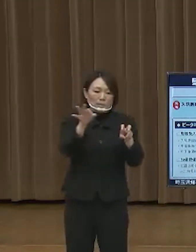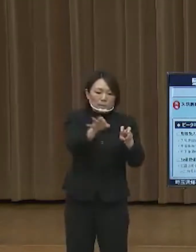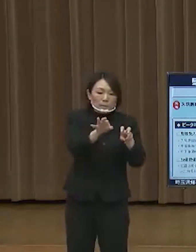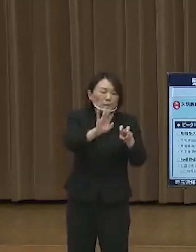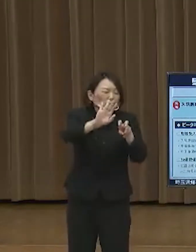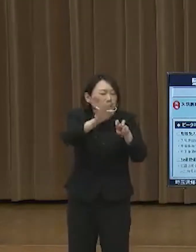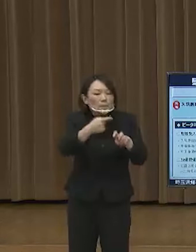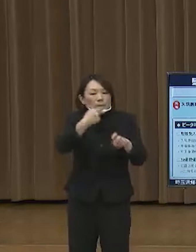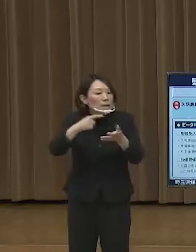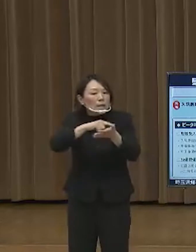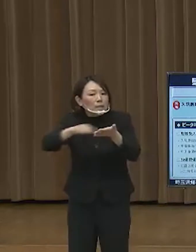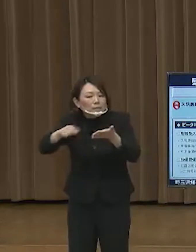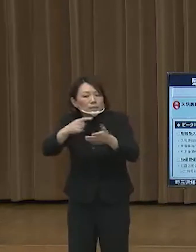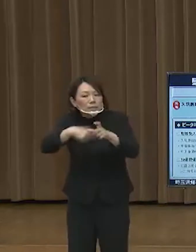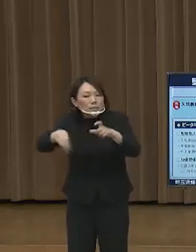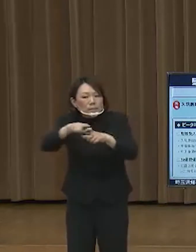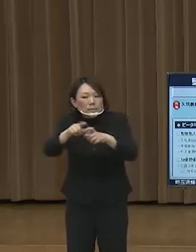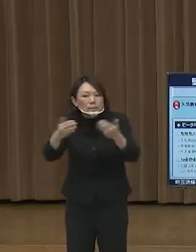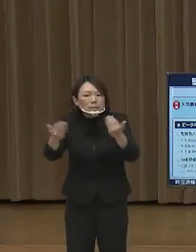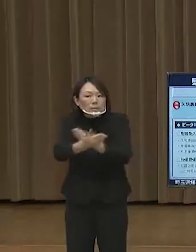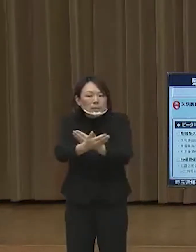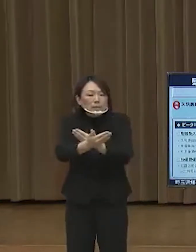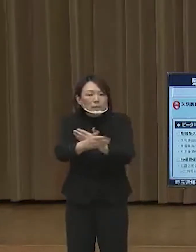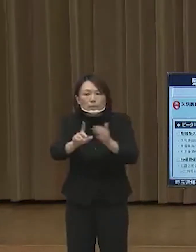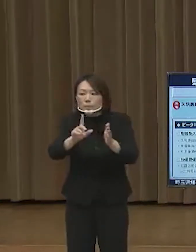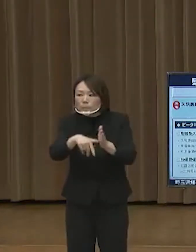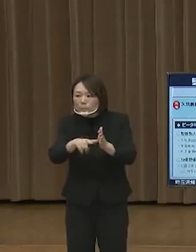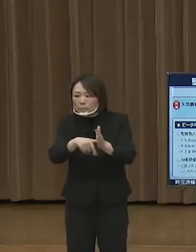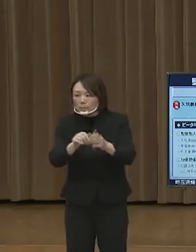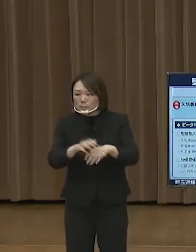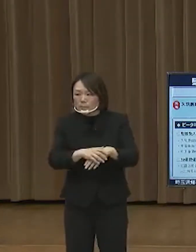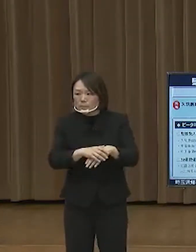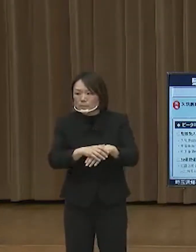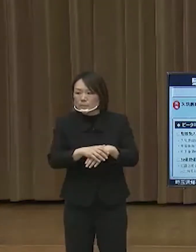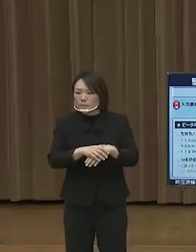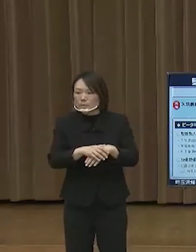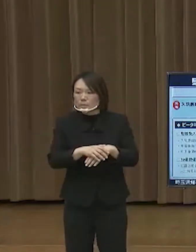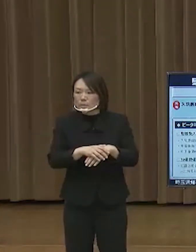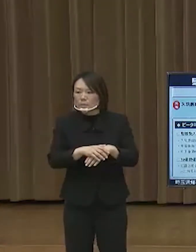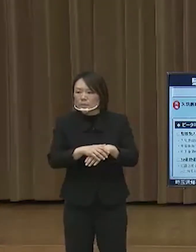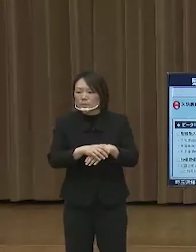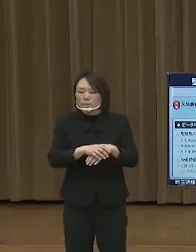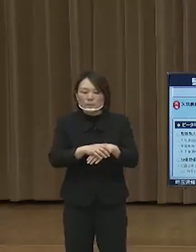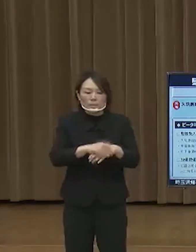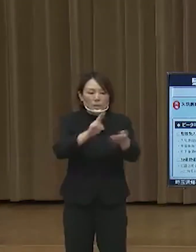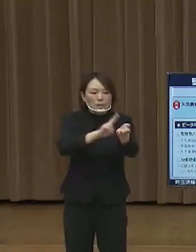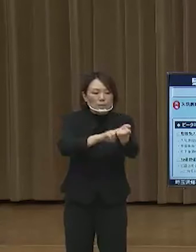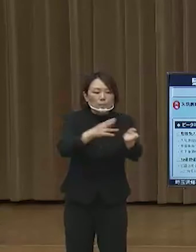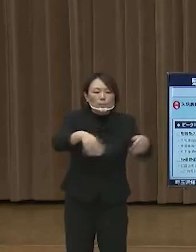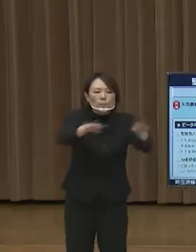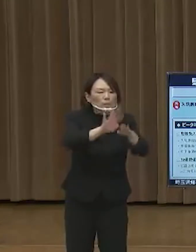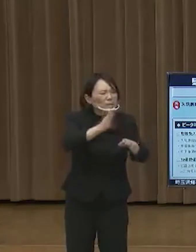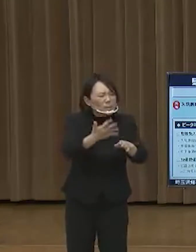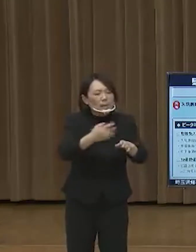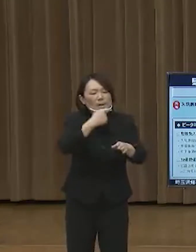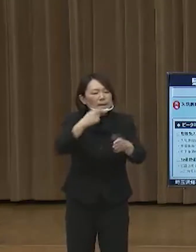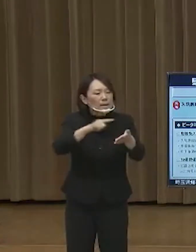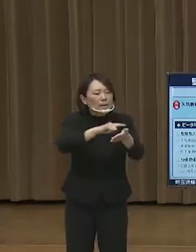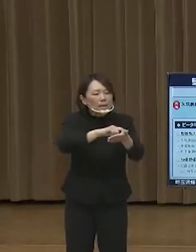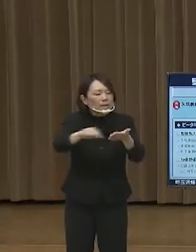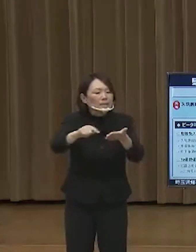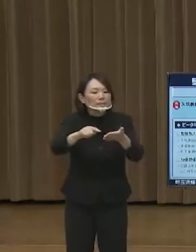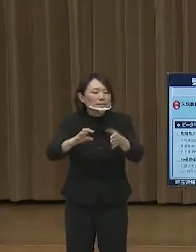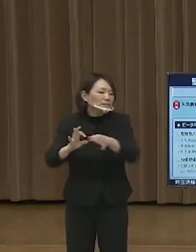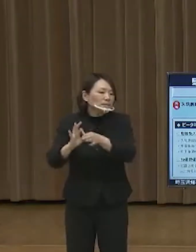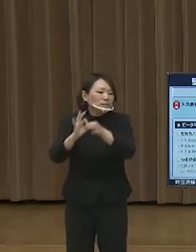うそのわざわざコロナ専用病院県からの依頼を受けてやってくれている病院に対してはプラスアルファ